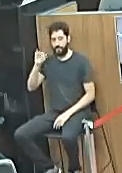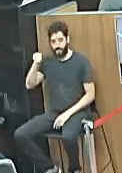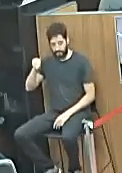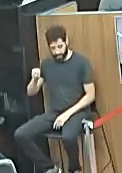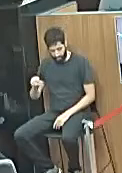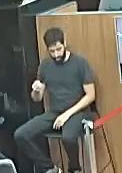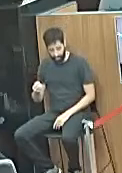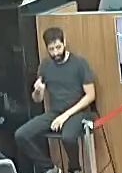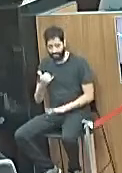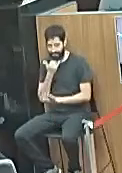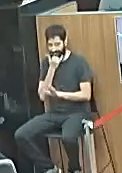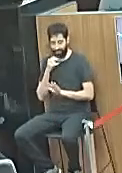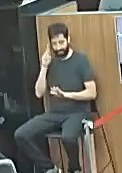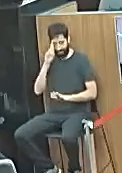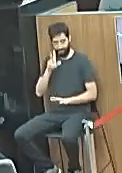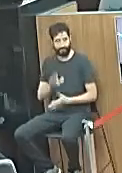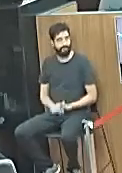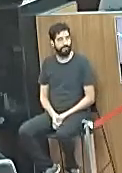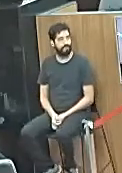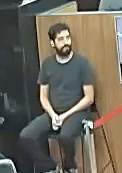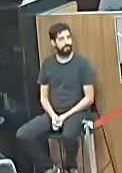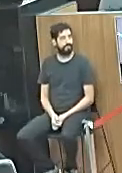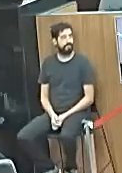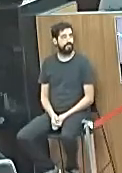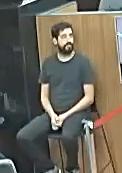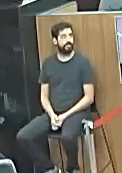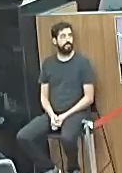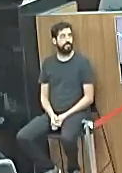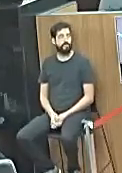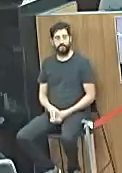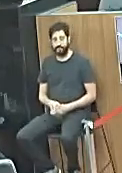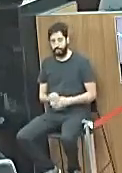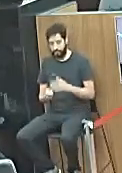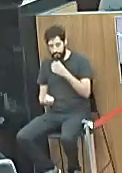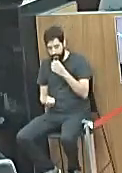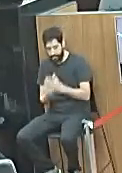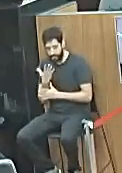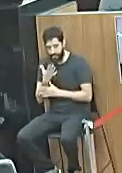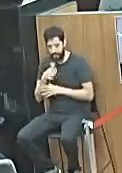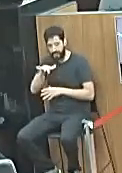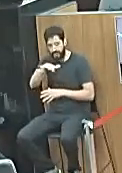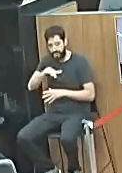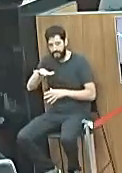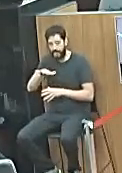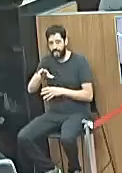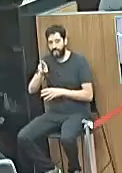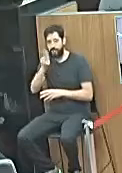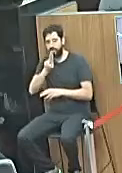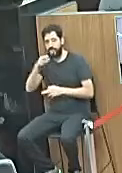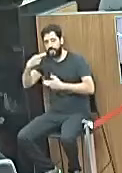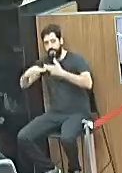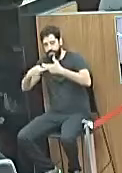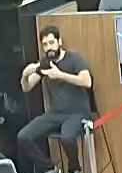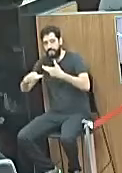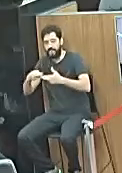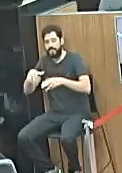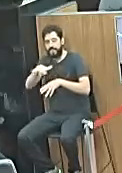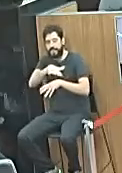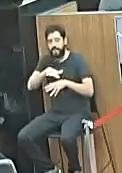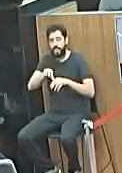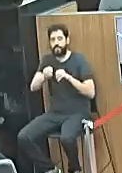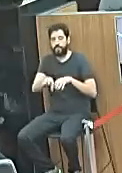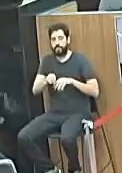desculpa e wake é implantar centro de descarte e reuso nos centros educacionais